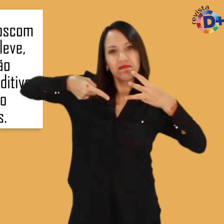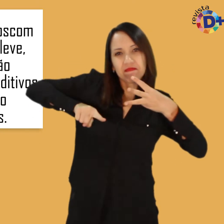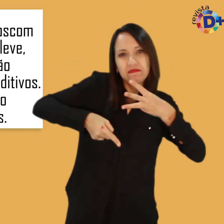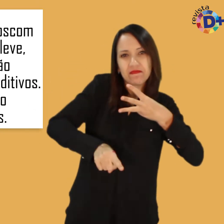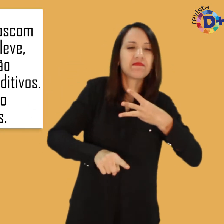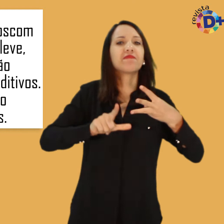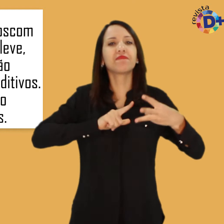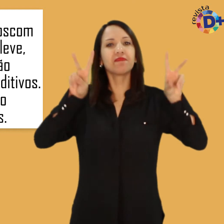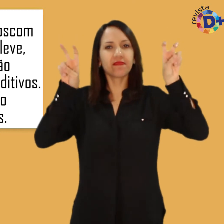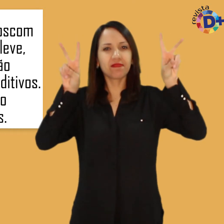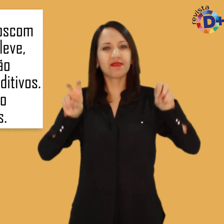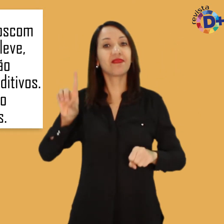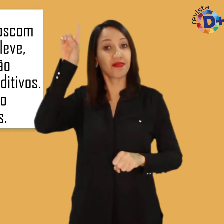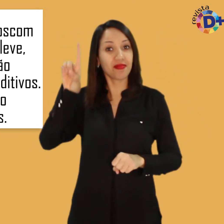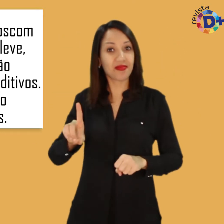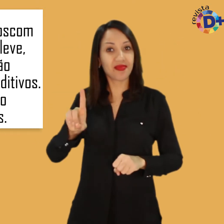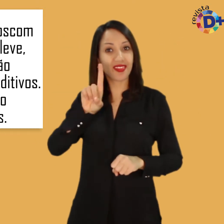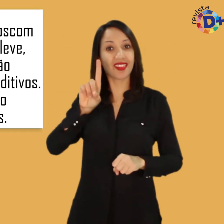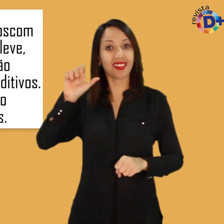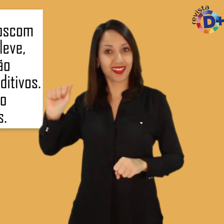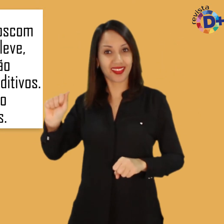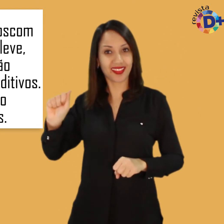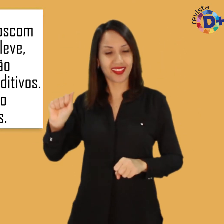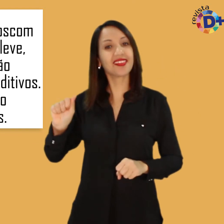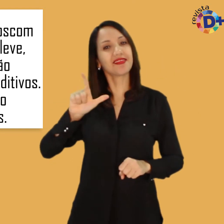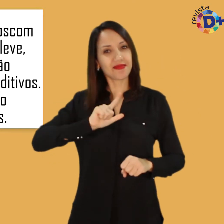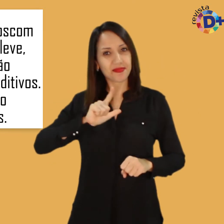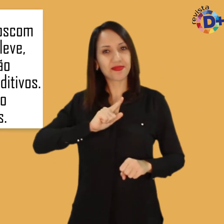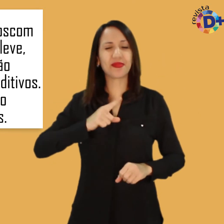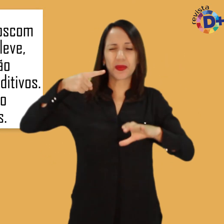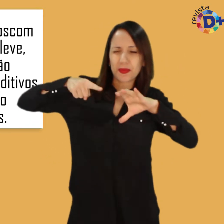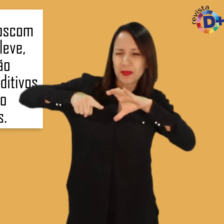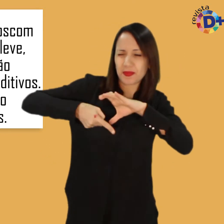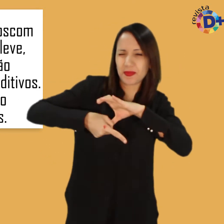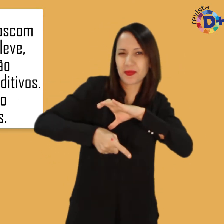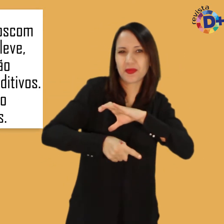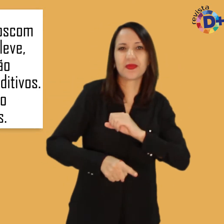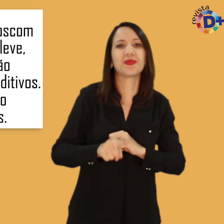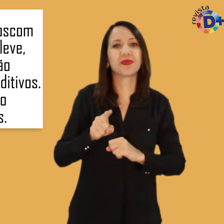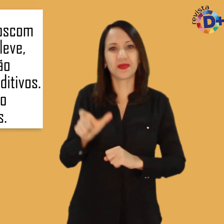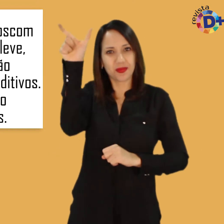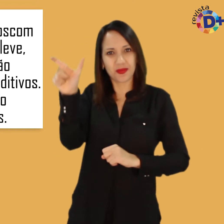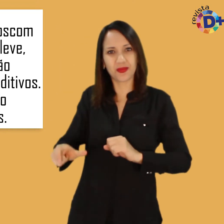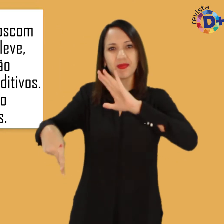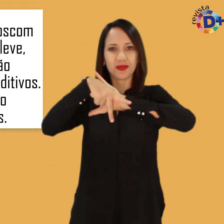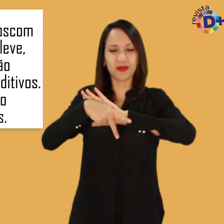chamados de deficientes auditivos. Os com nível profundo são chamados surdos.